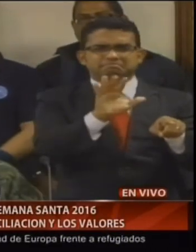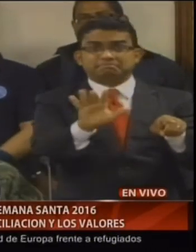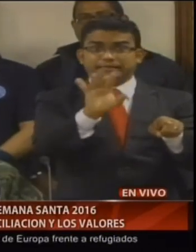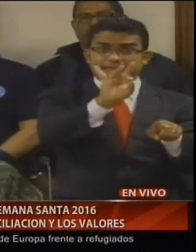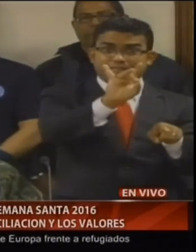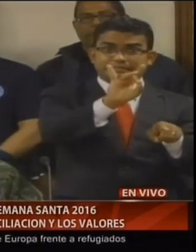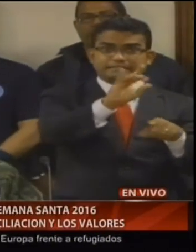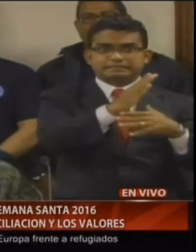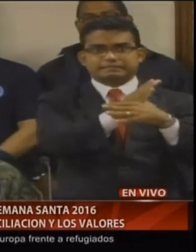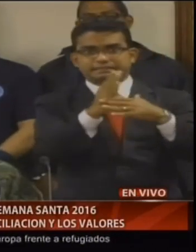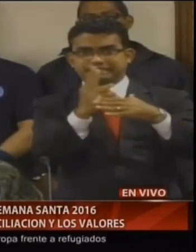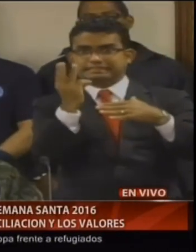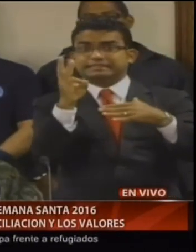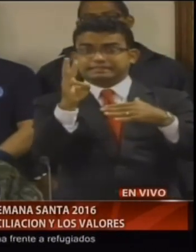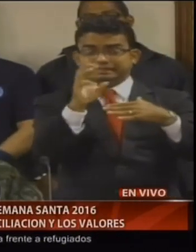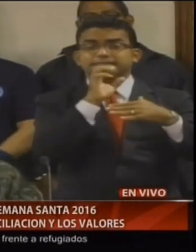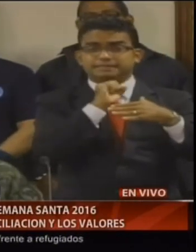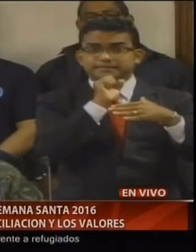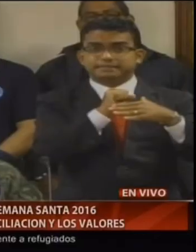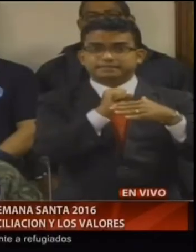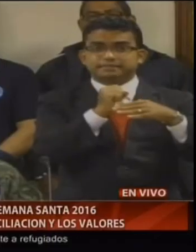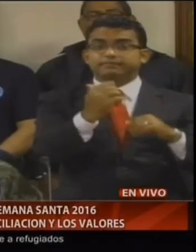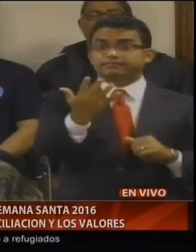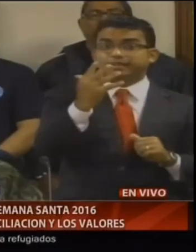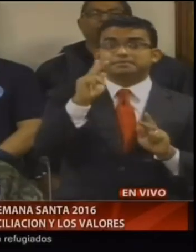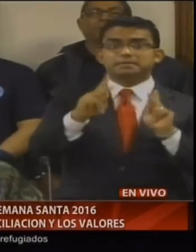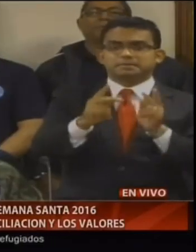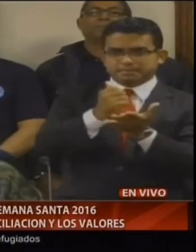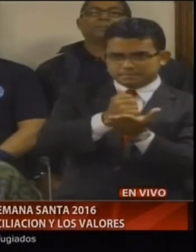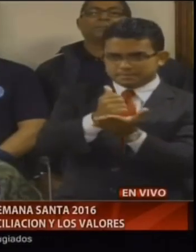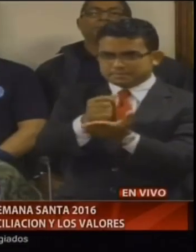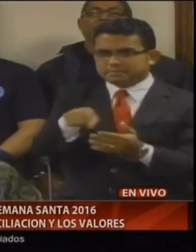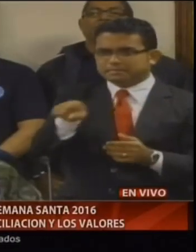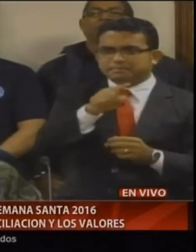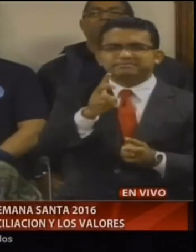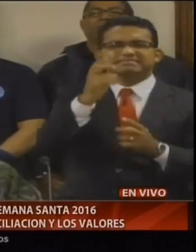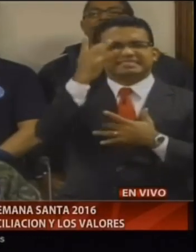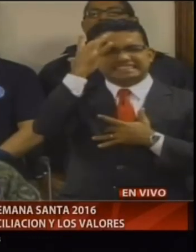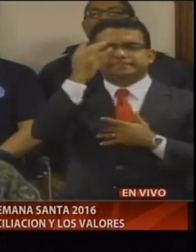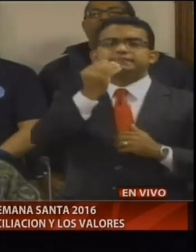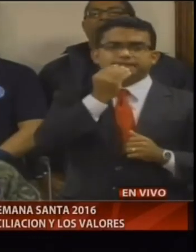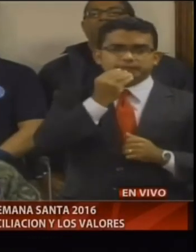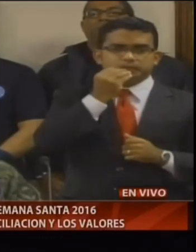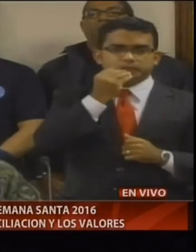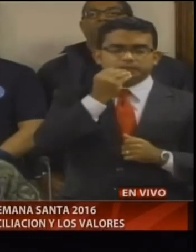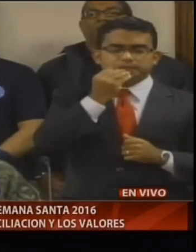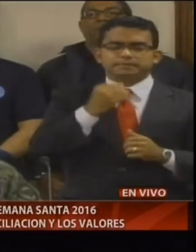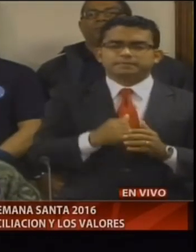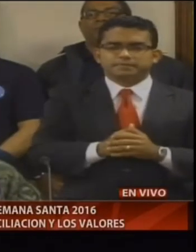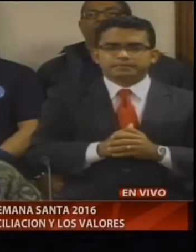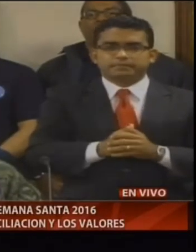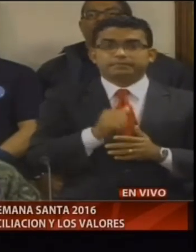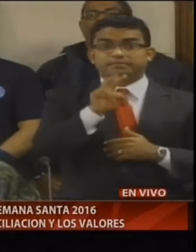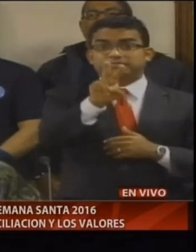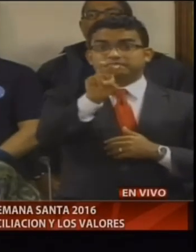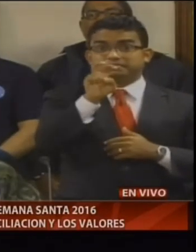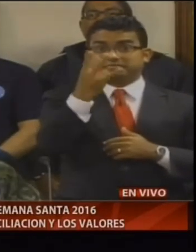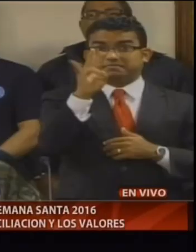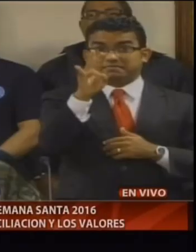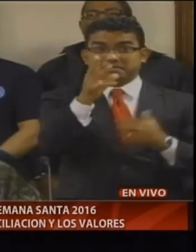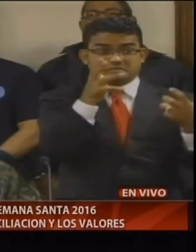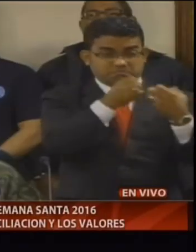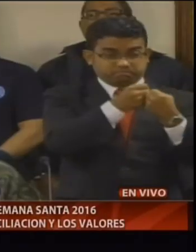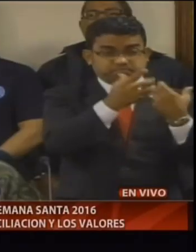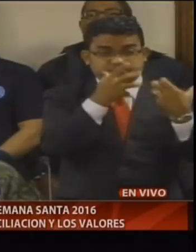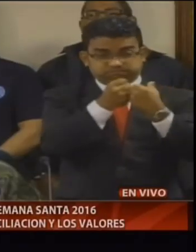8 y 16 años. Se atendieron 5 personas por intoxicación alimentaria. Se reportan 217 accidentes